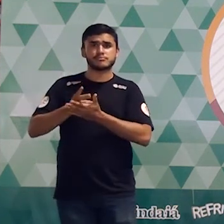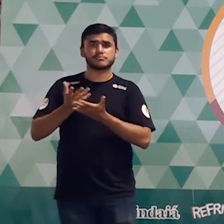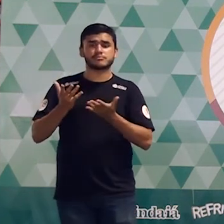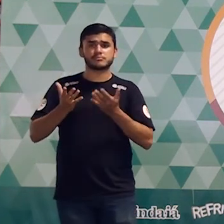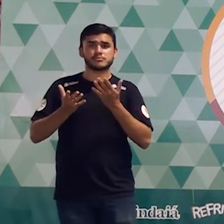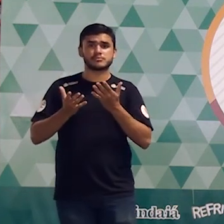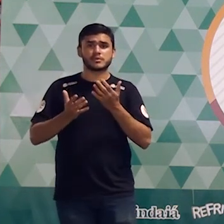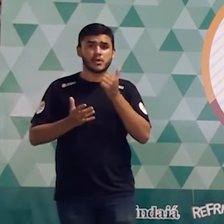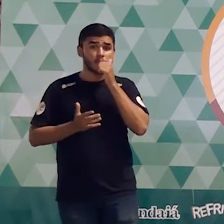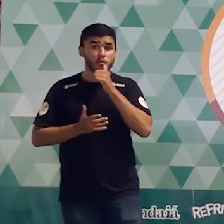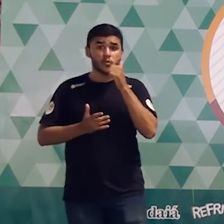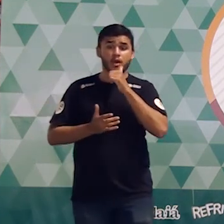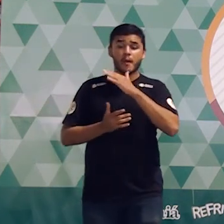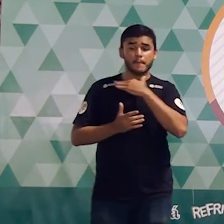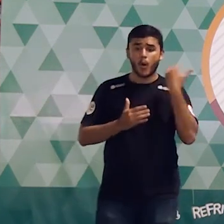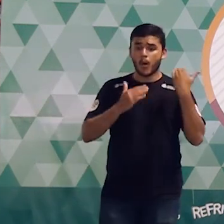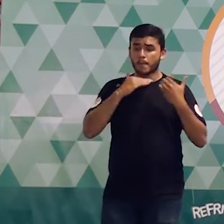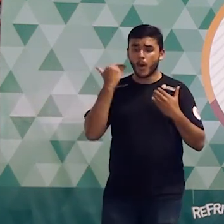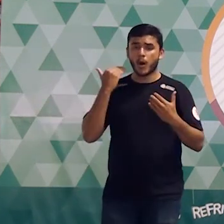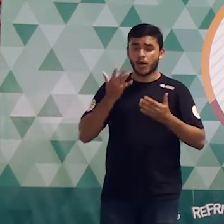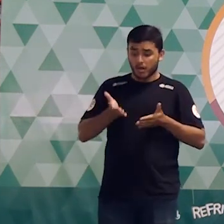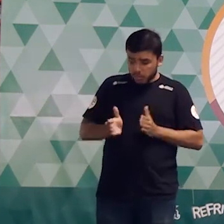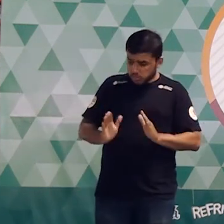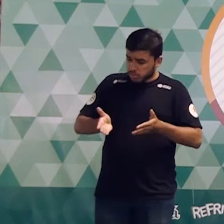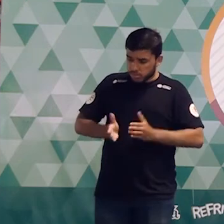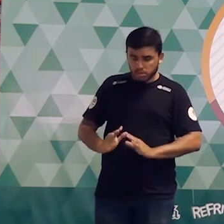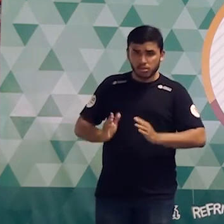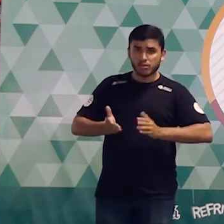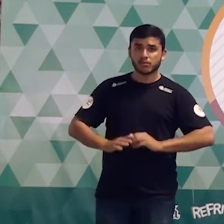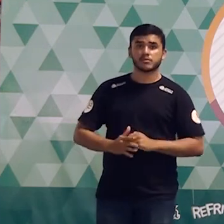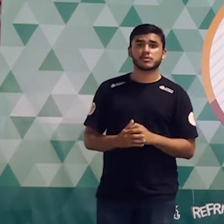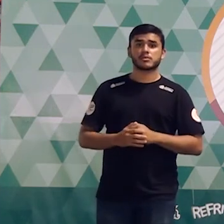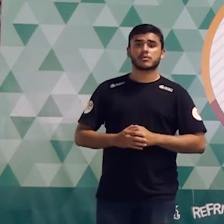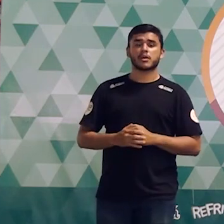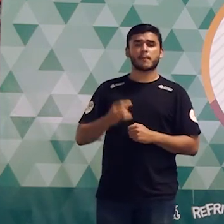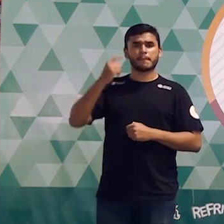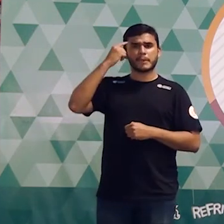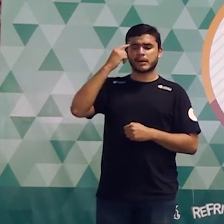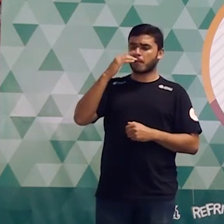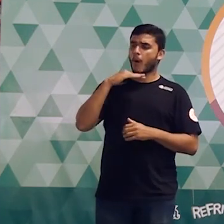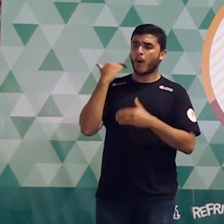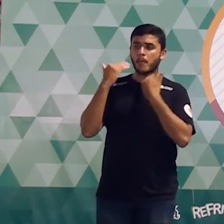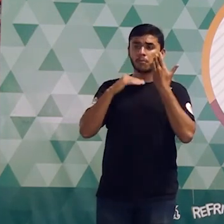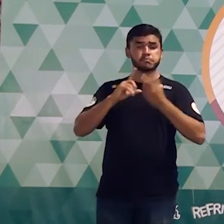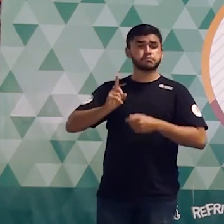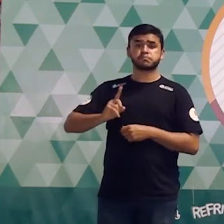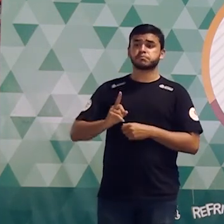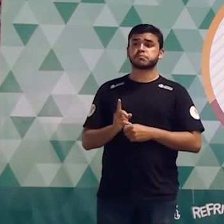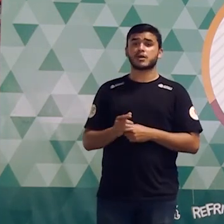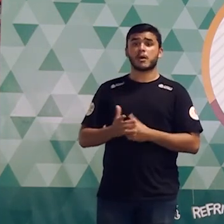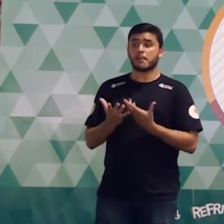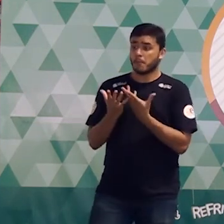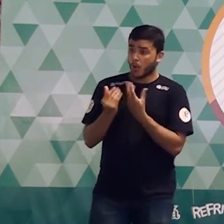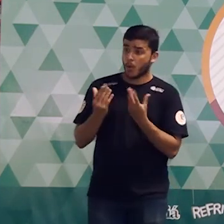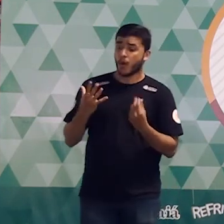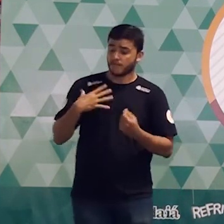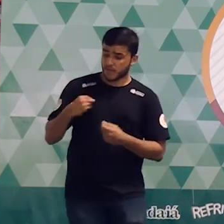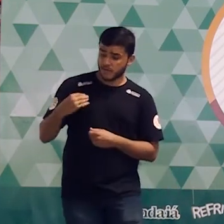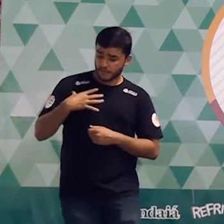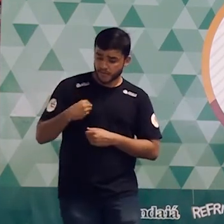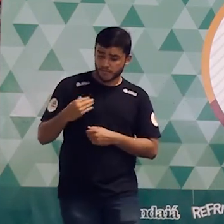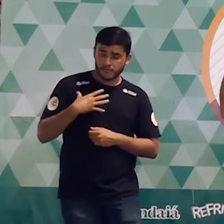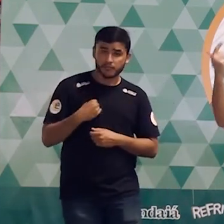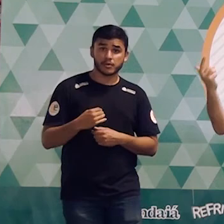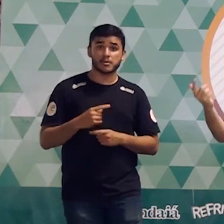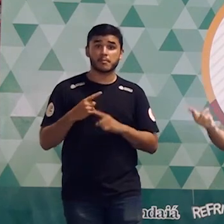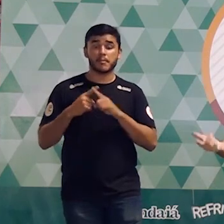mulheres morriam tendo filhos, mas não era a ideia de natalidade o problema. Tinha-se muitos filhos, mas também